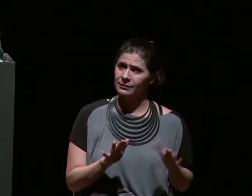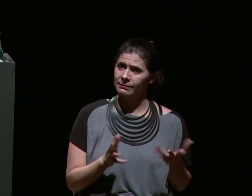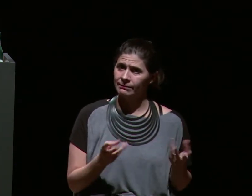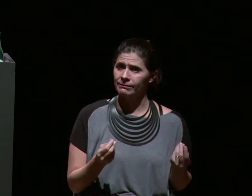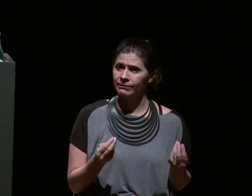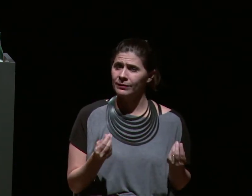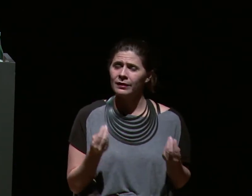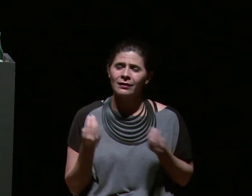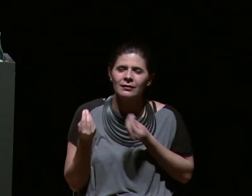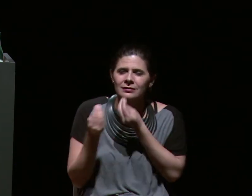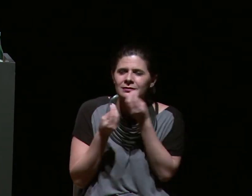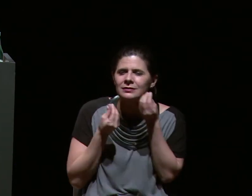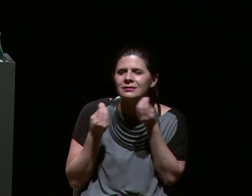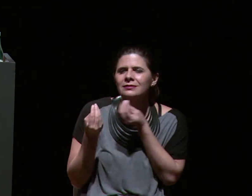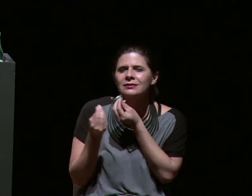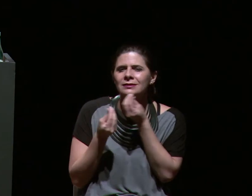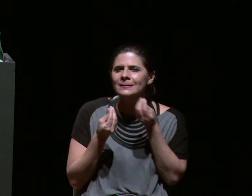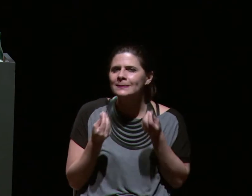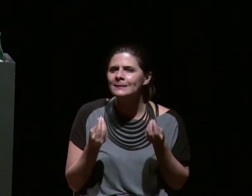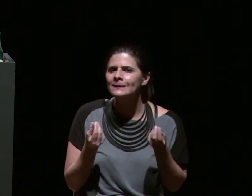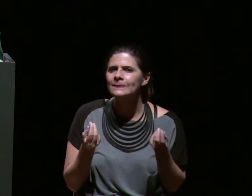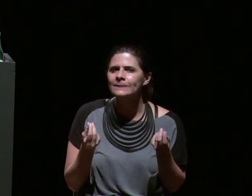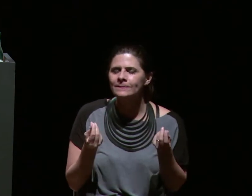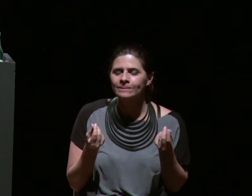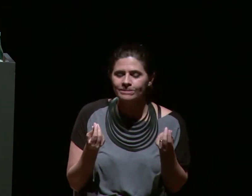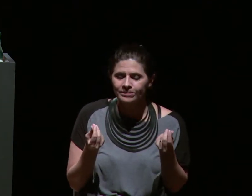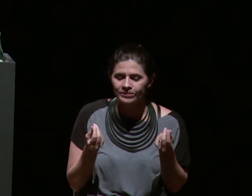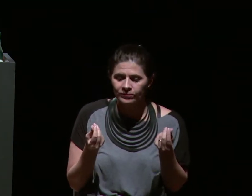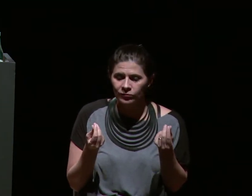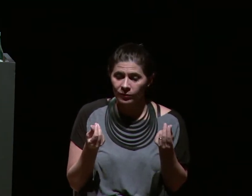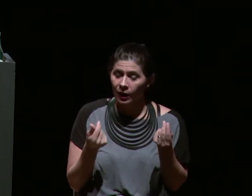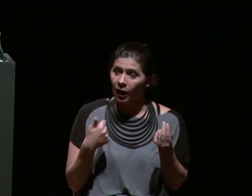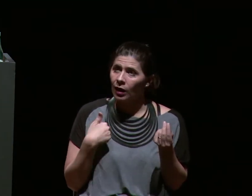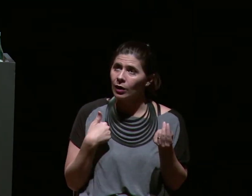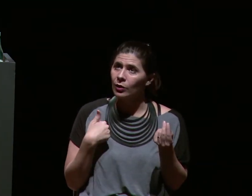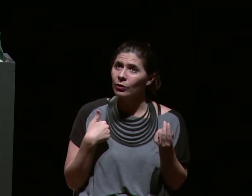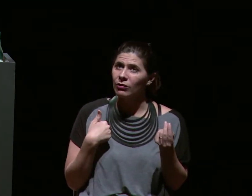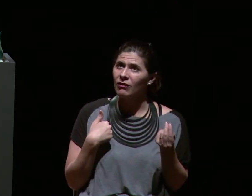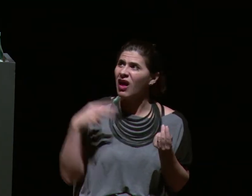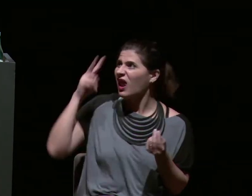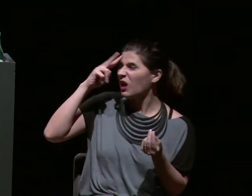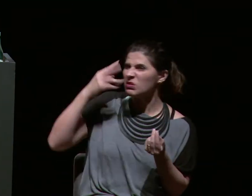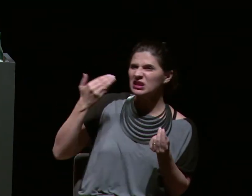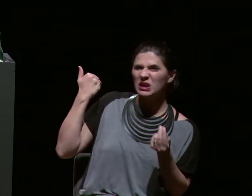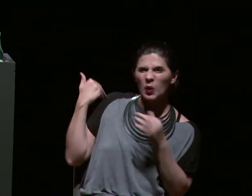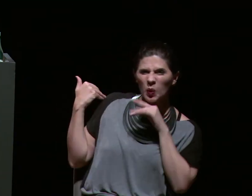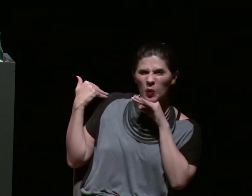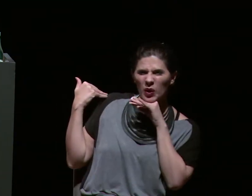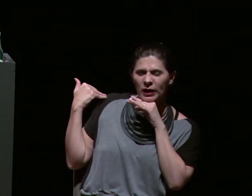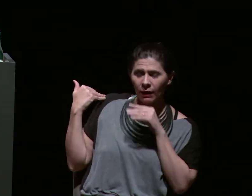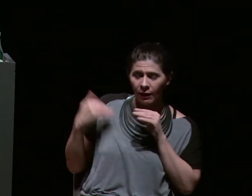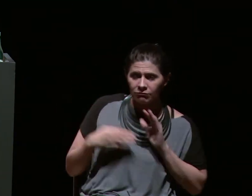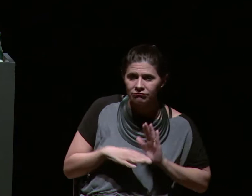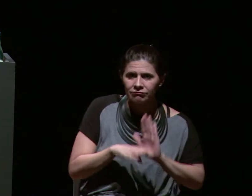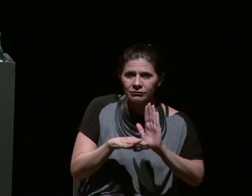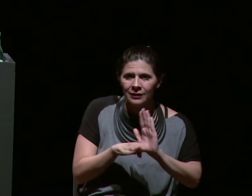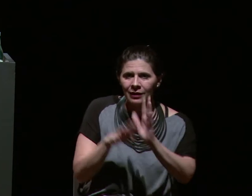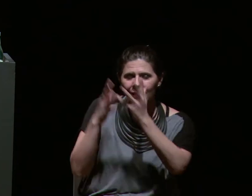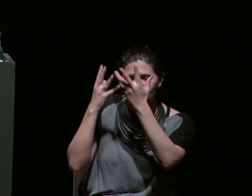medida sensível, ao dar suporte, eu me curava também de memórias ruins ocorridas durante o meu período